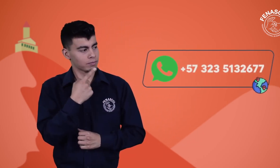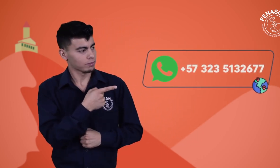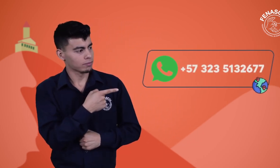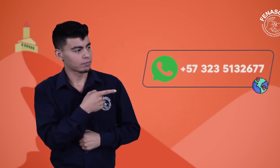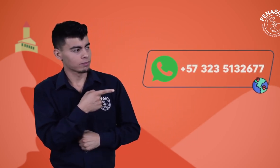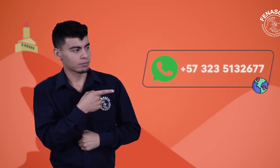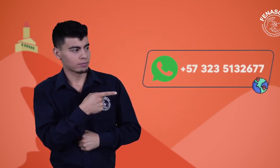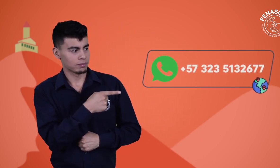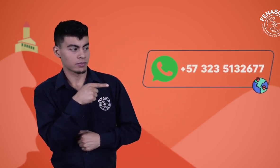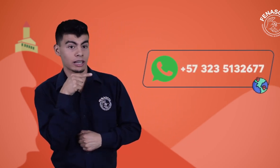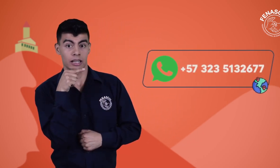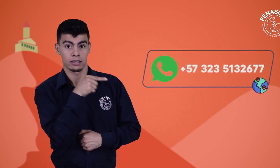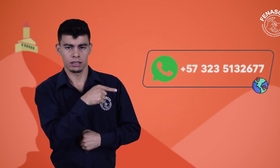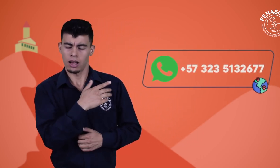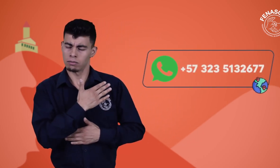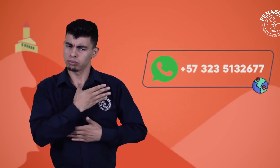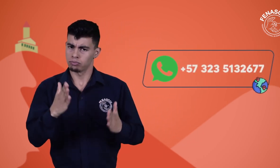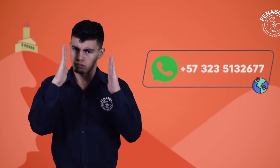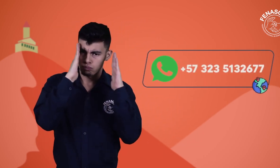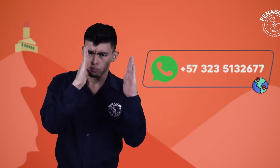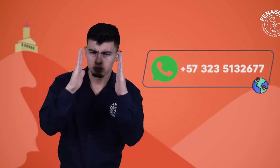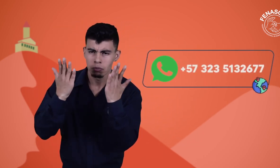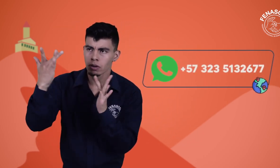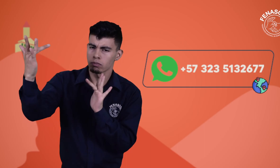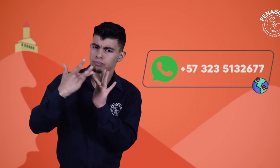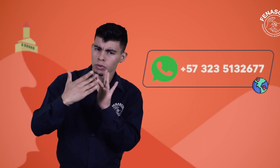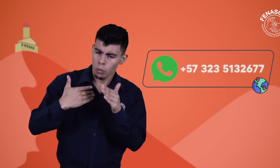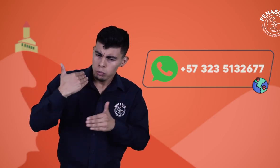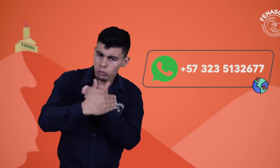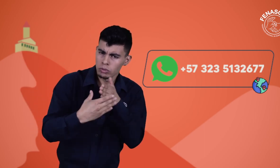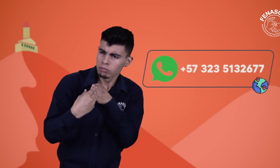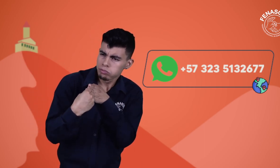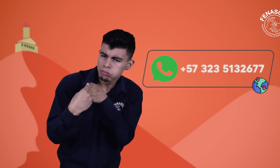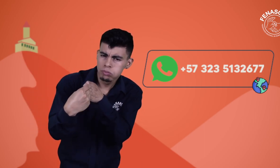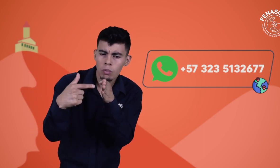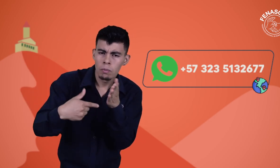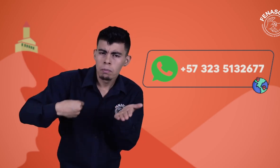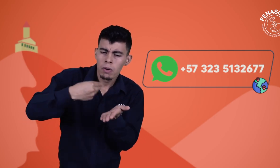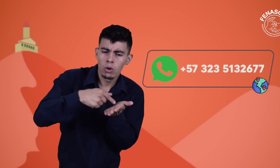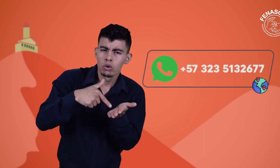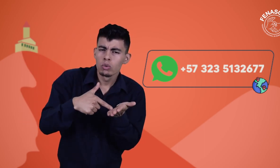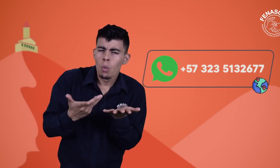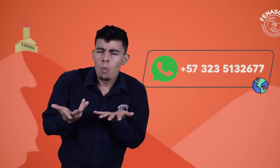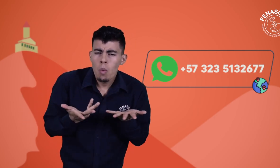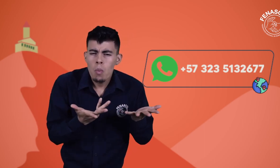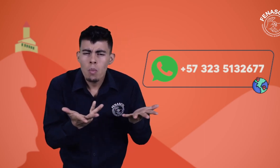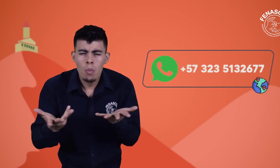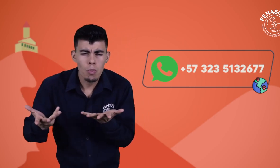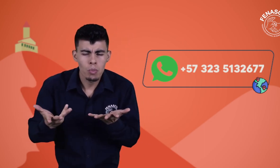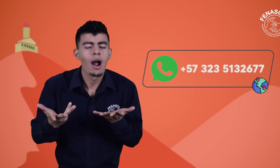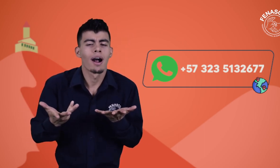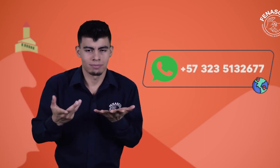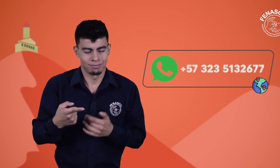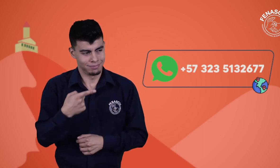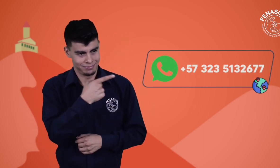es el proceso de pago en ese caso contáctanos al número de WhatsApp más 57 323 5 13 26 77